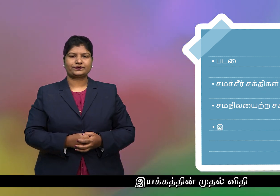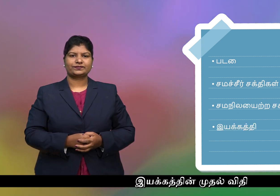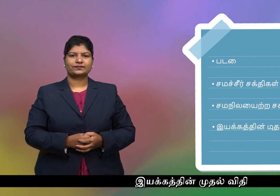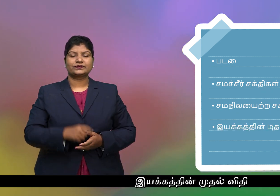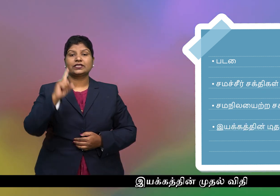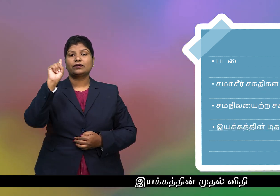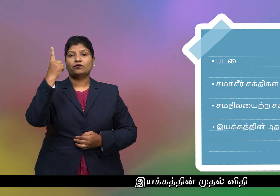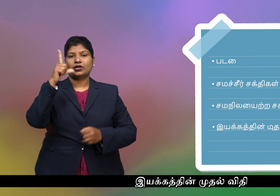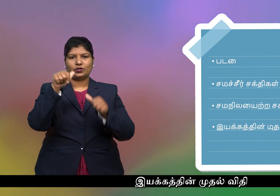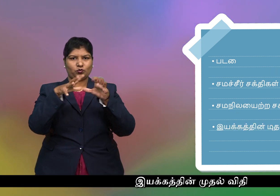இயக்கத்தின் முதல் விதி,